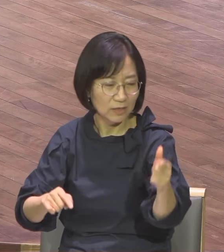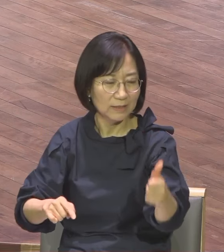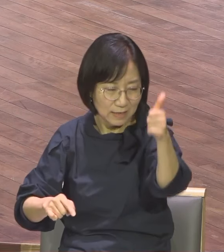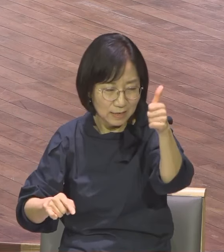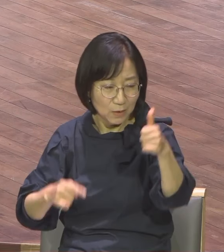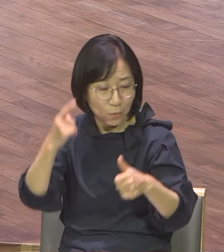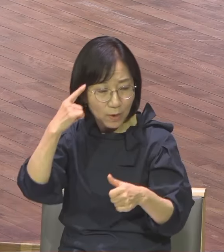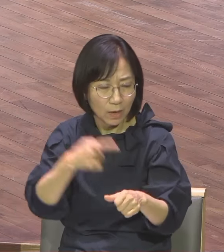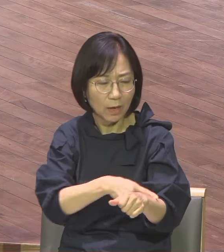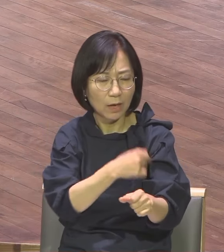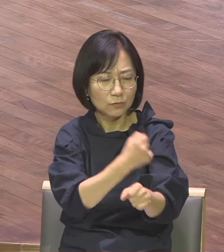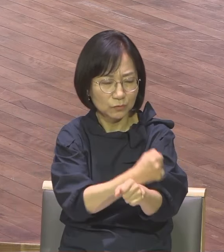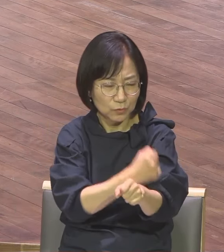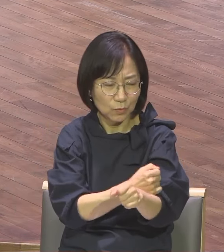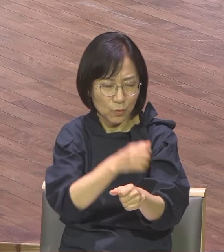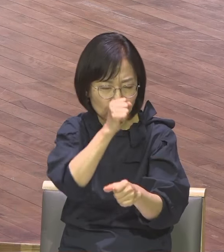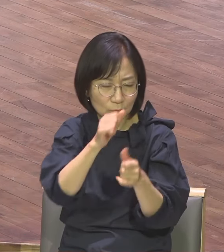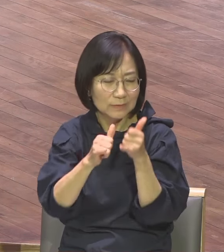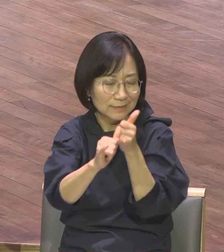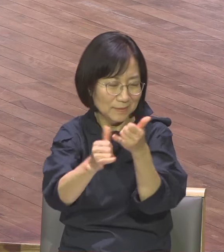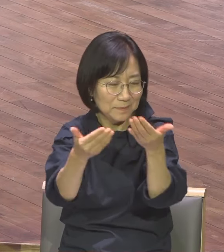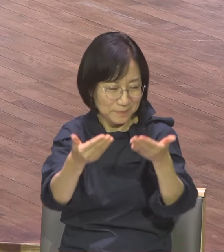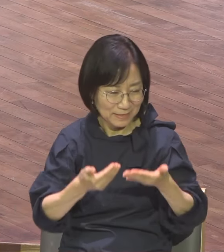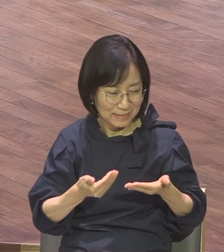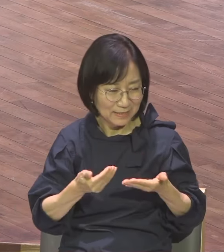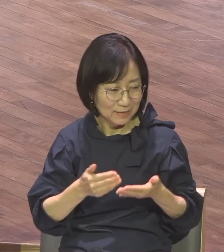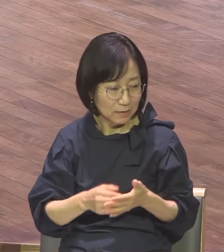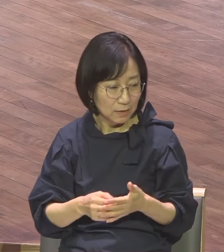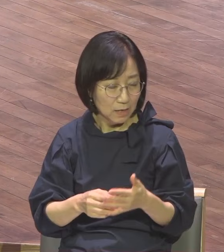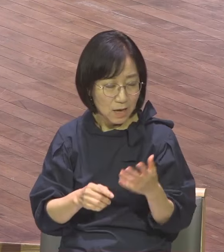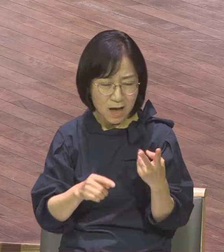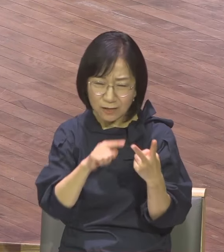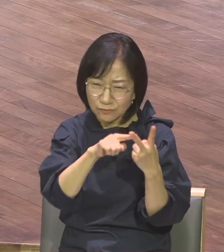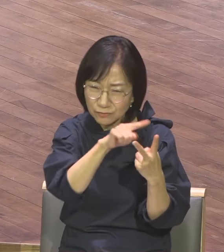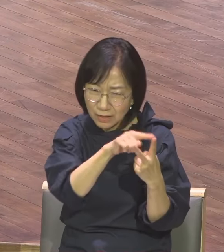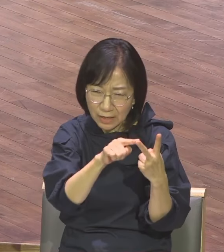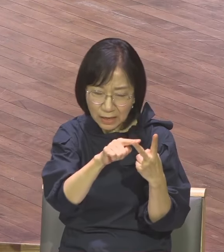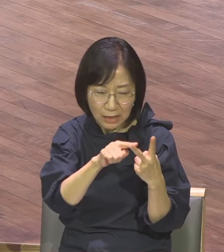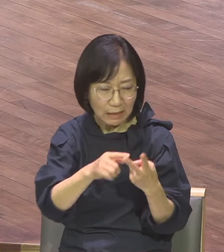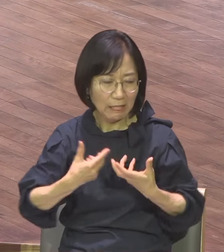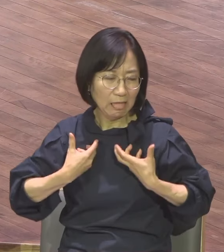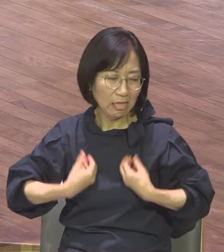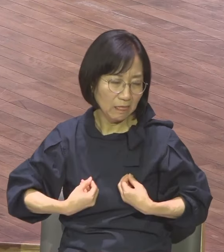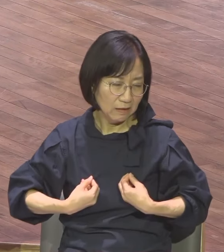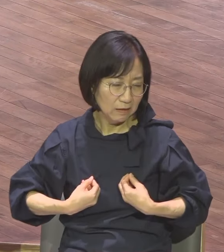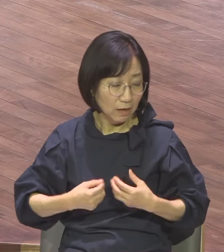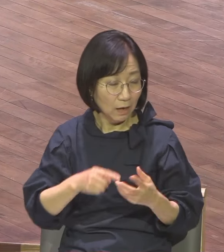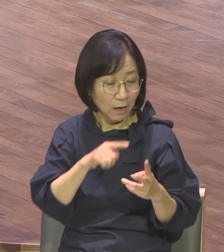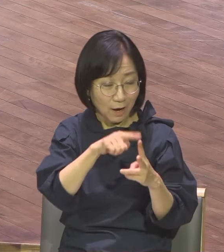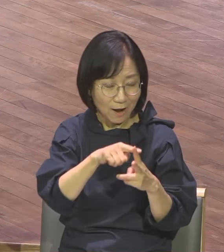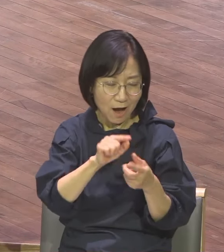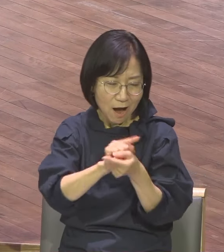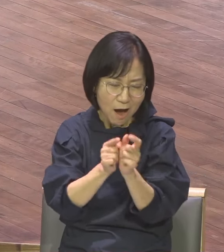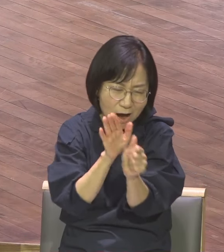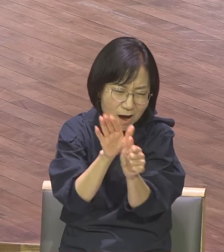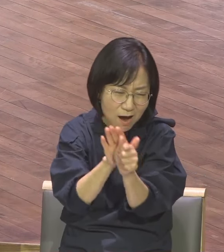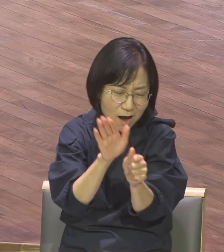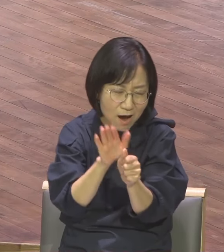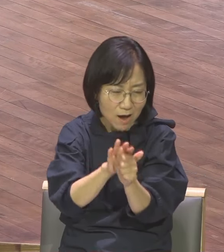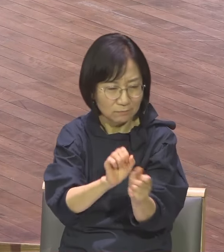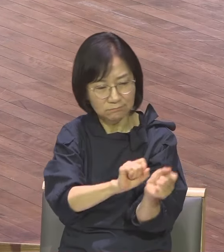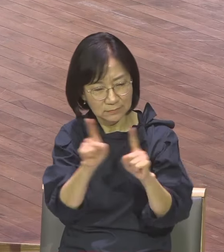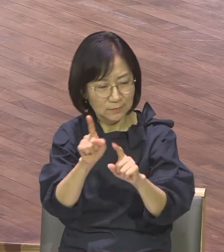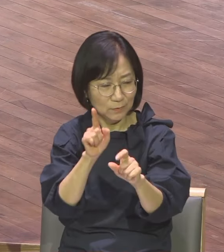나음은 그들이 수고함으로 좋은 상을 얻을 것입니다. 혹시 그들이 넘어지면 하나가 그 동물을